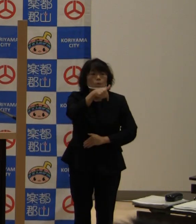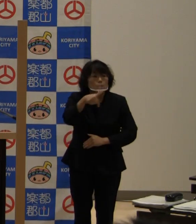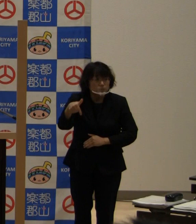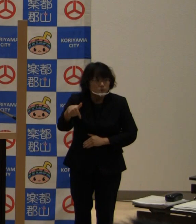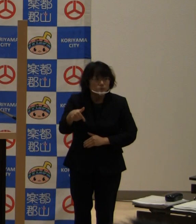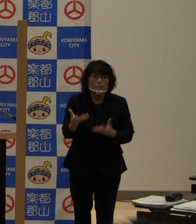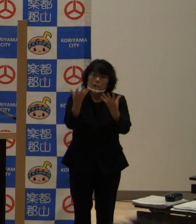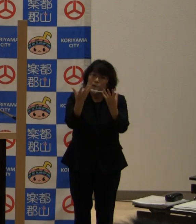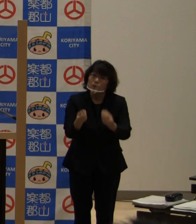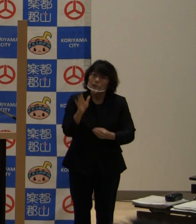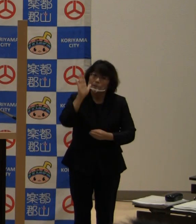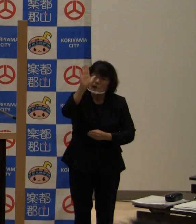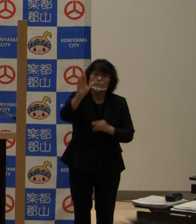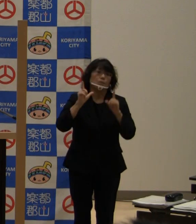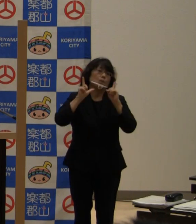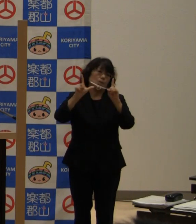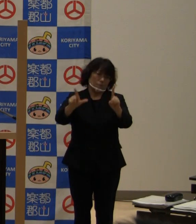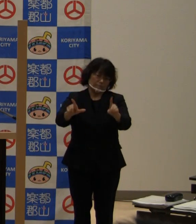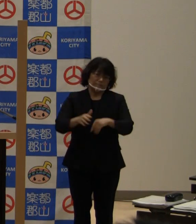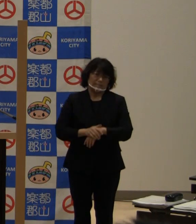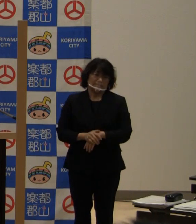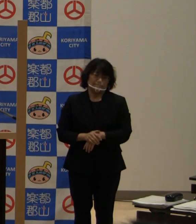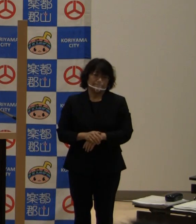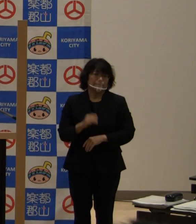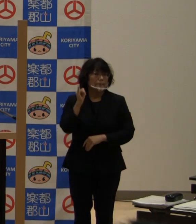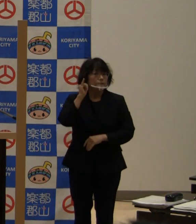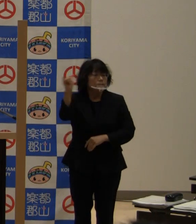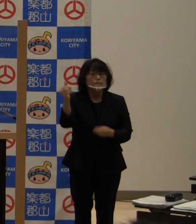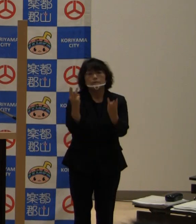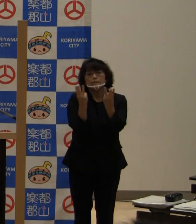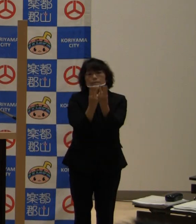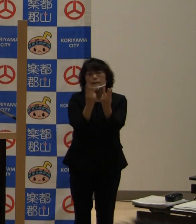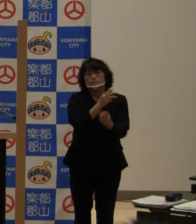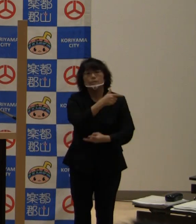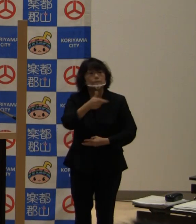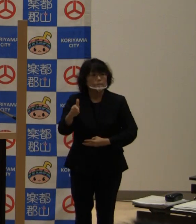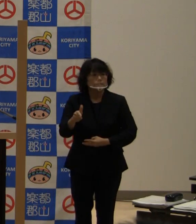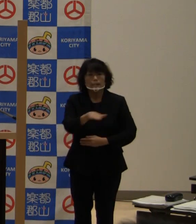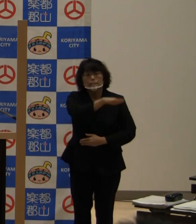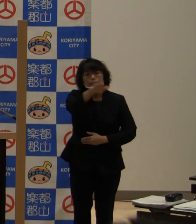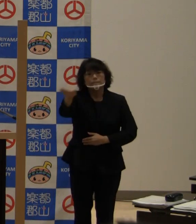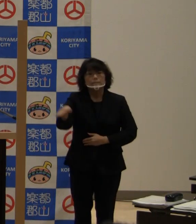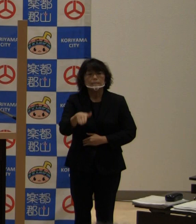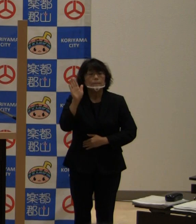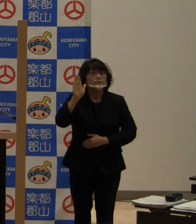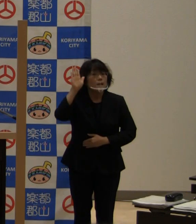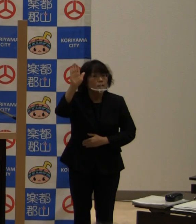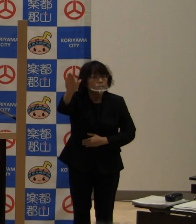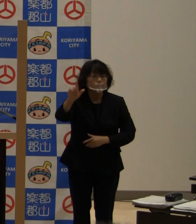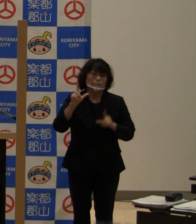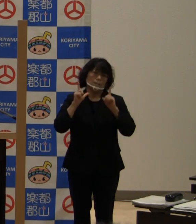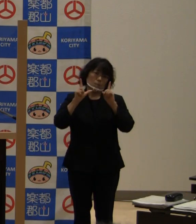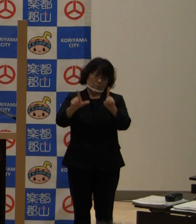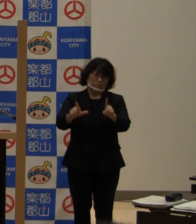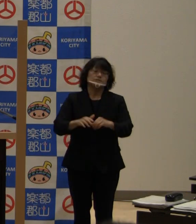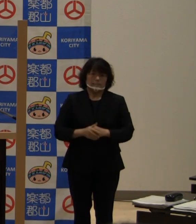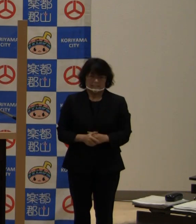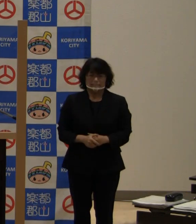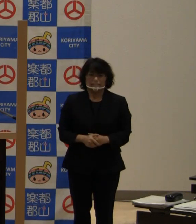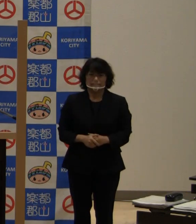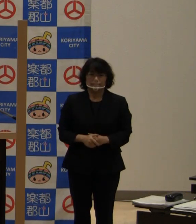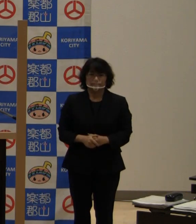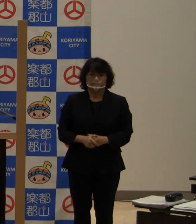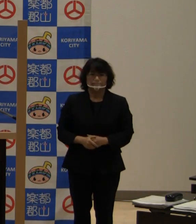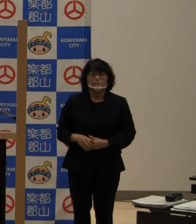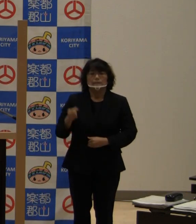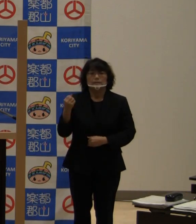ます。電話番号等、その時に皆様にまたご報告いたします。それでは、令